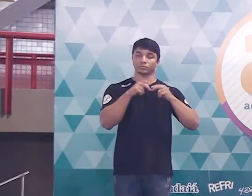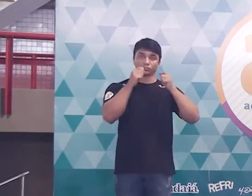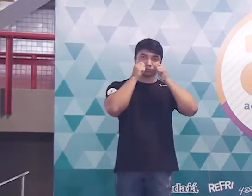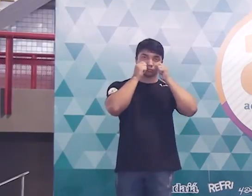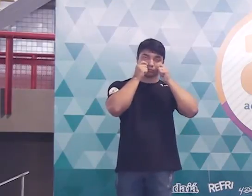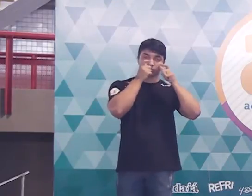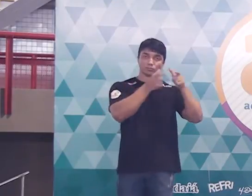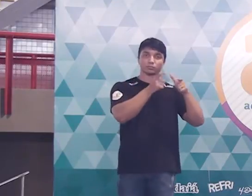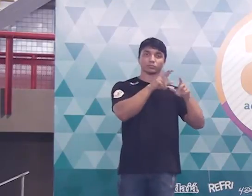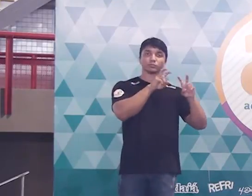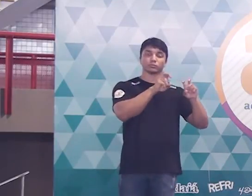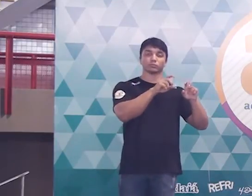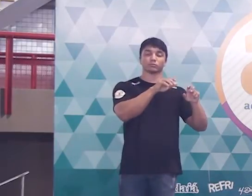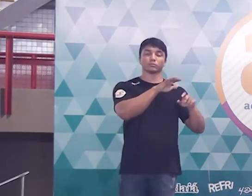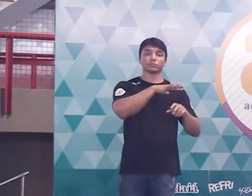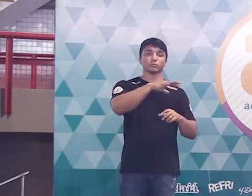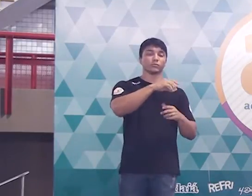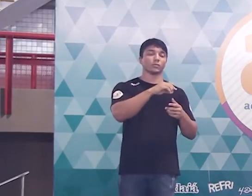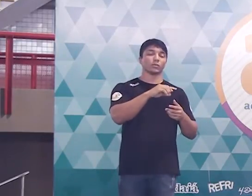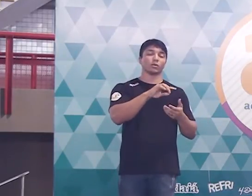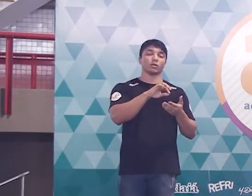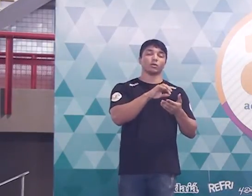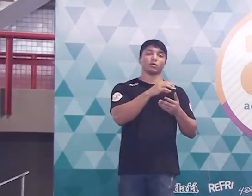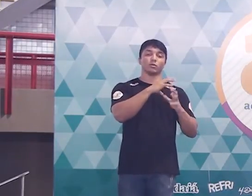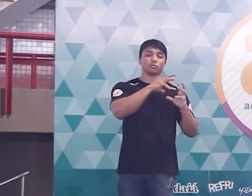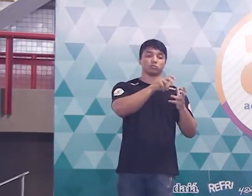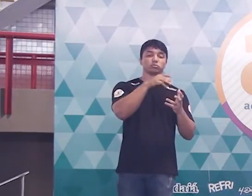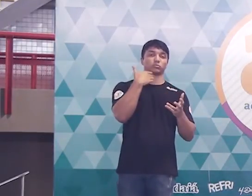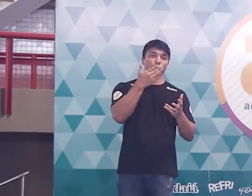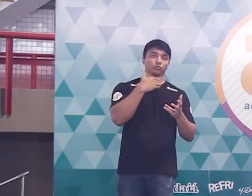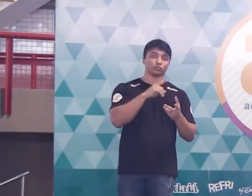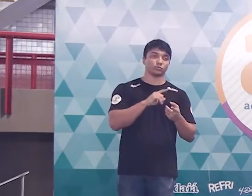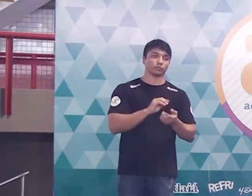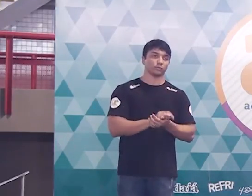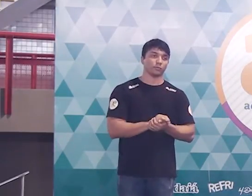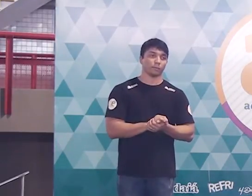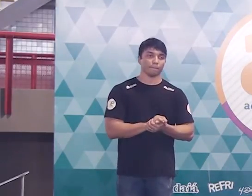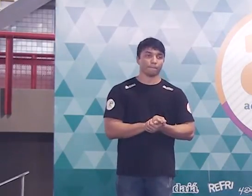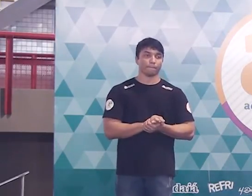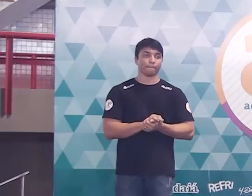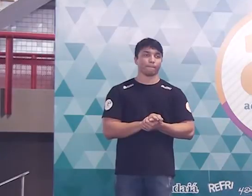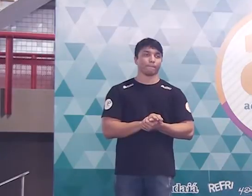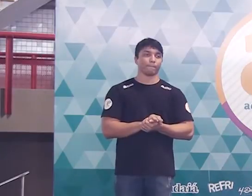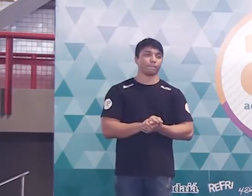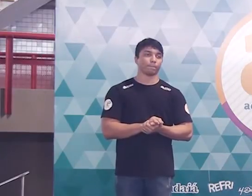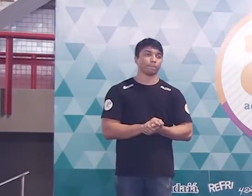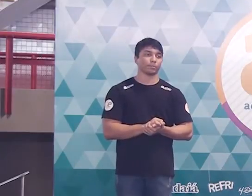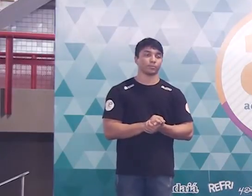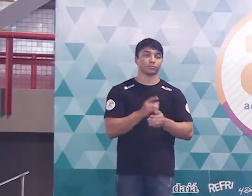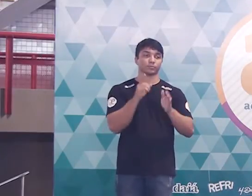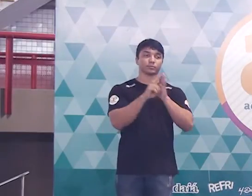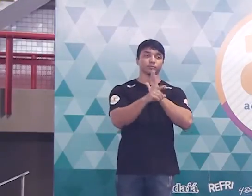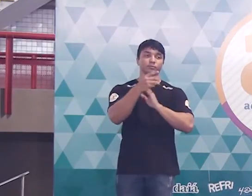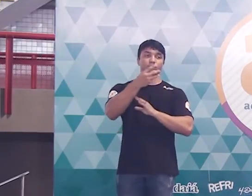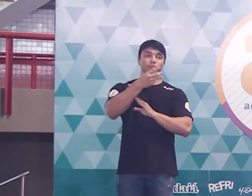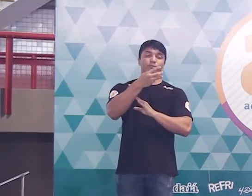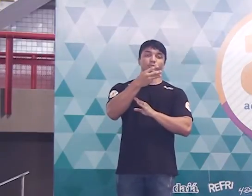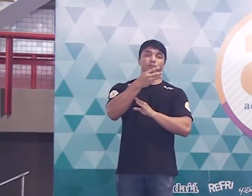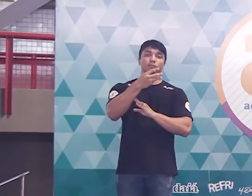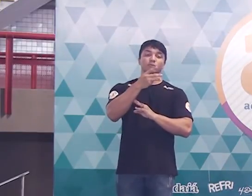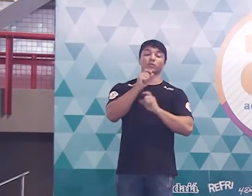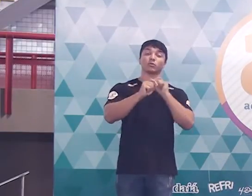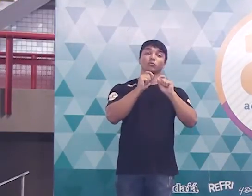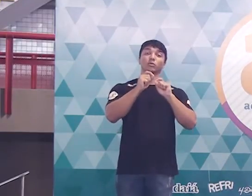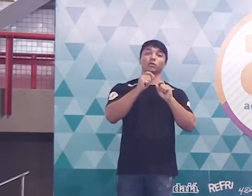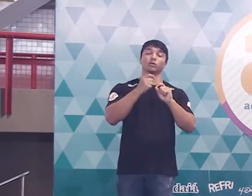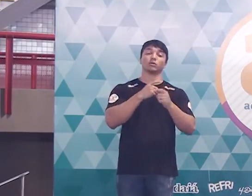atentos a esse assunto chamado efeito estufa. E nessa nossa questão 3, ele fala que esse efeito estufa provocou